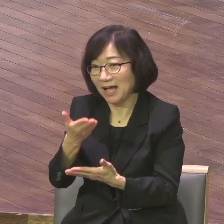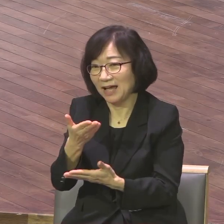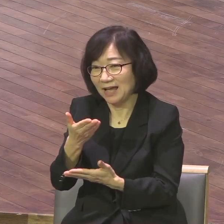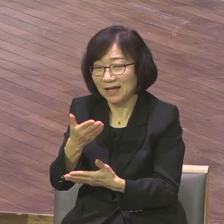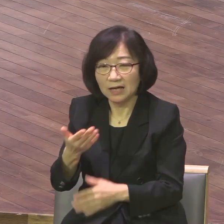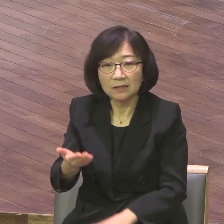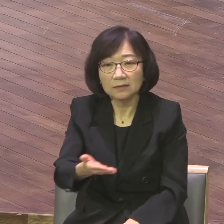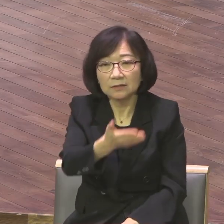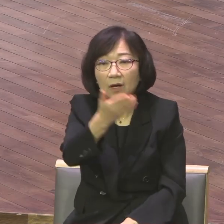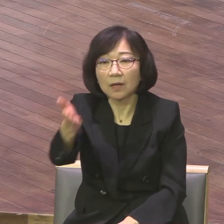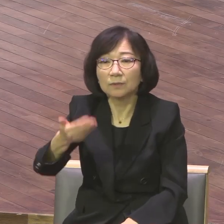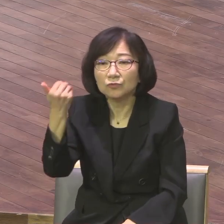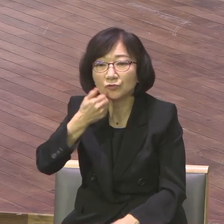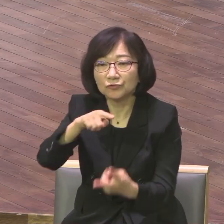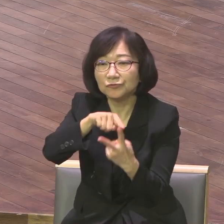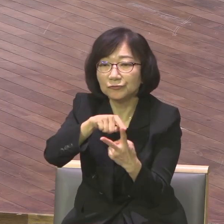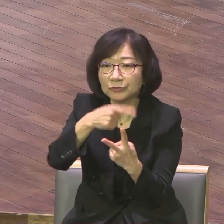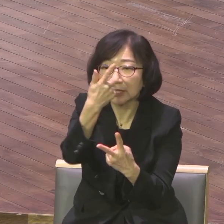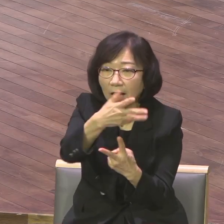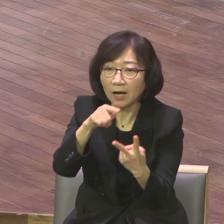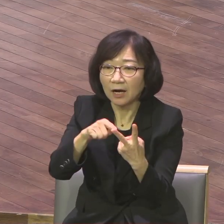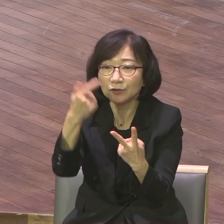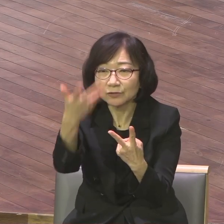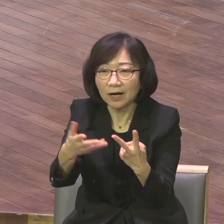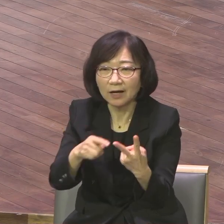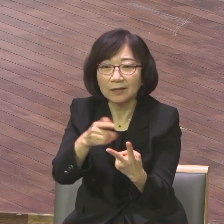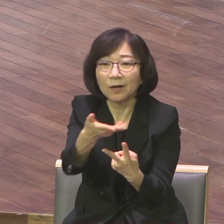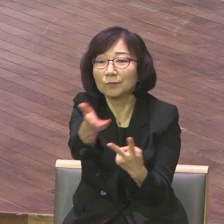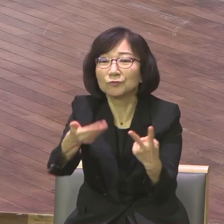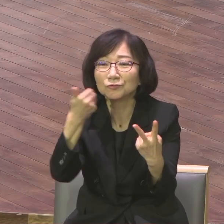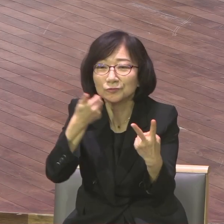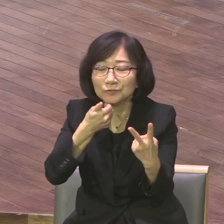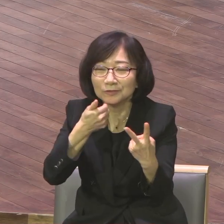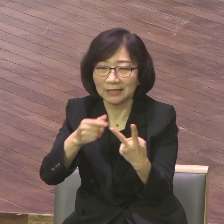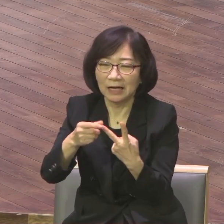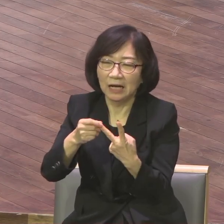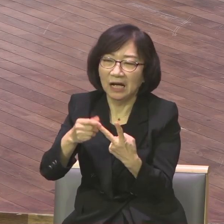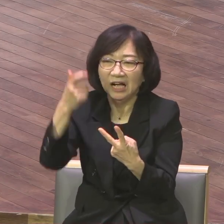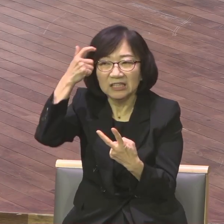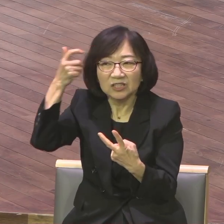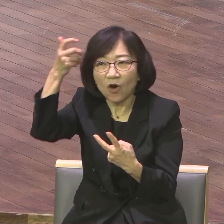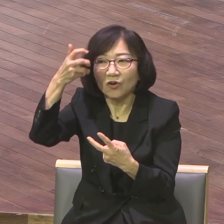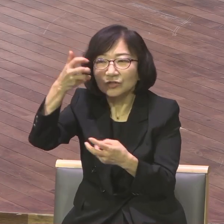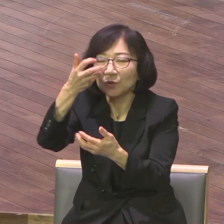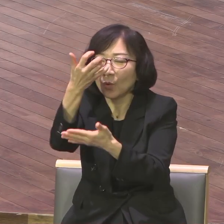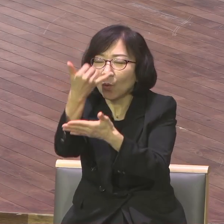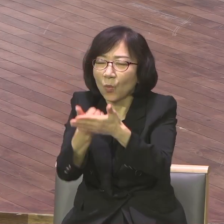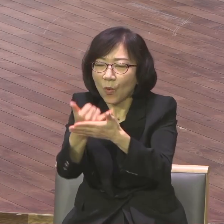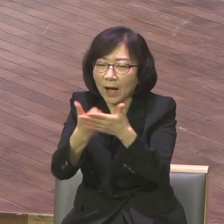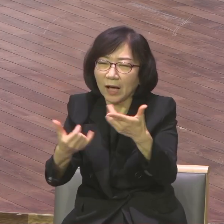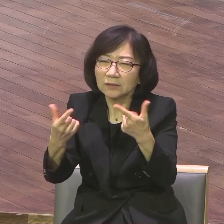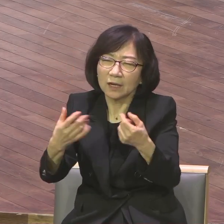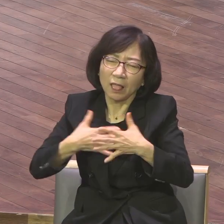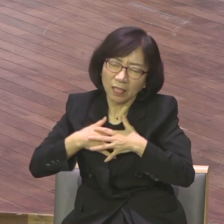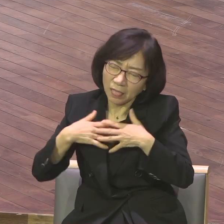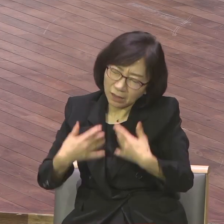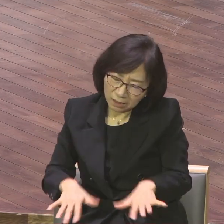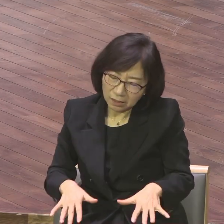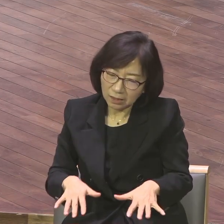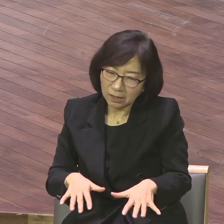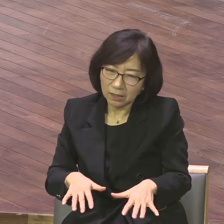있습니까? 영적 고아와 같은 피곤한 어리석은 삶을 살아서는 안 된다라는